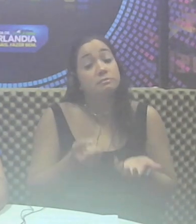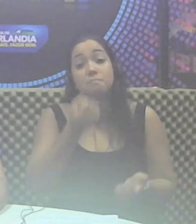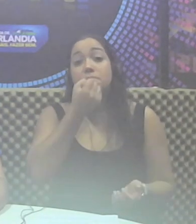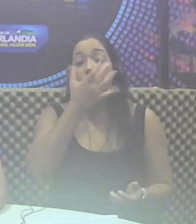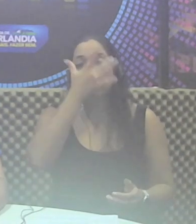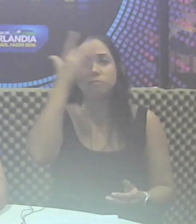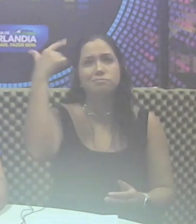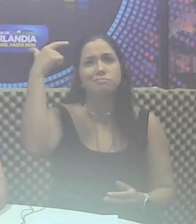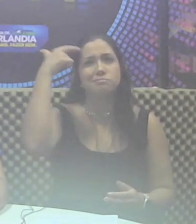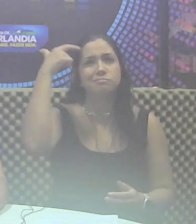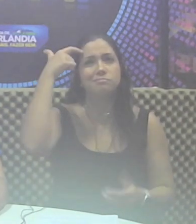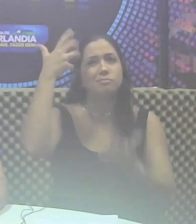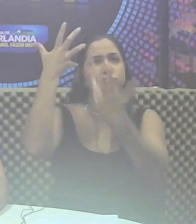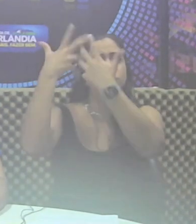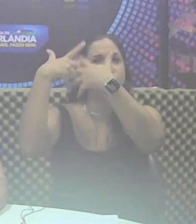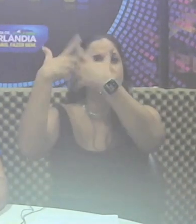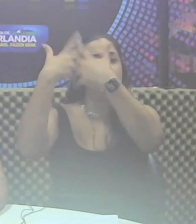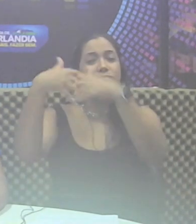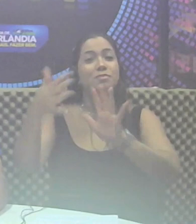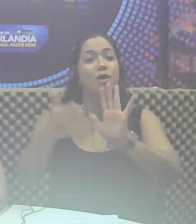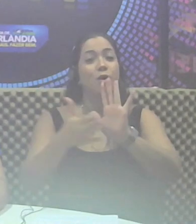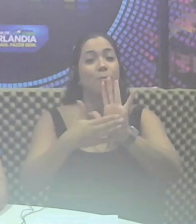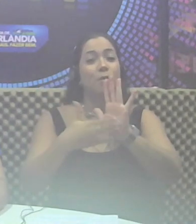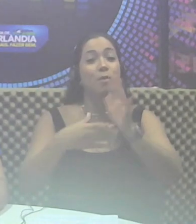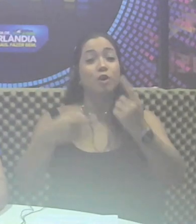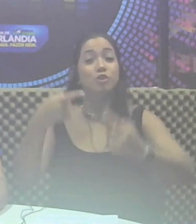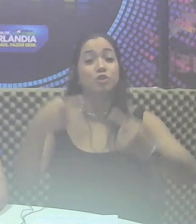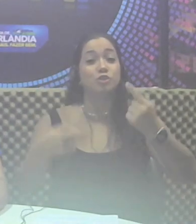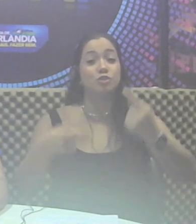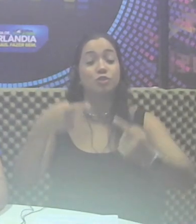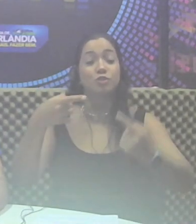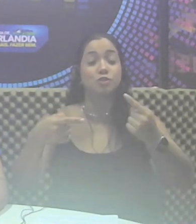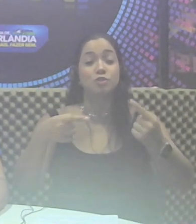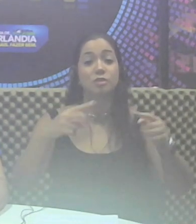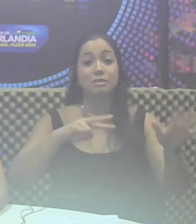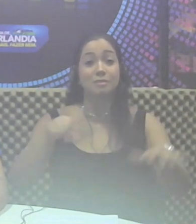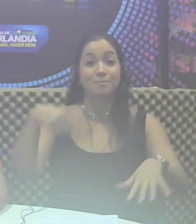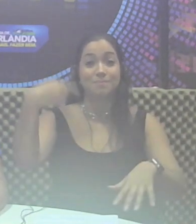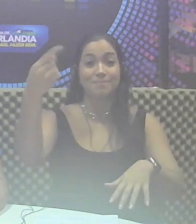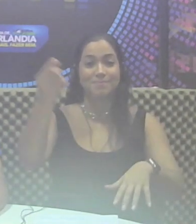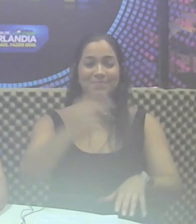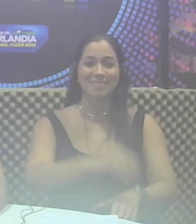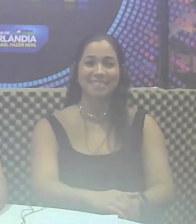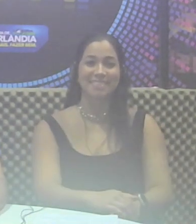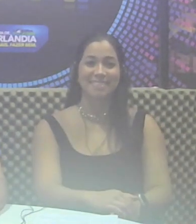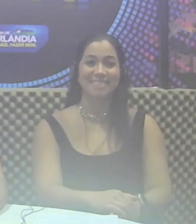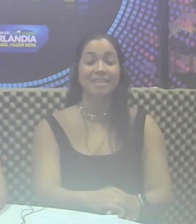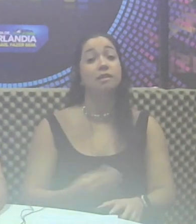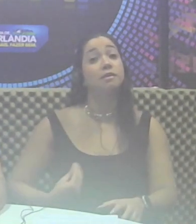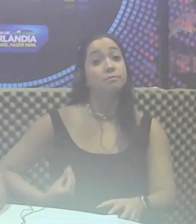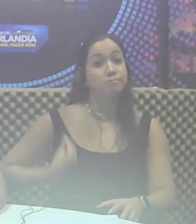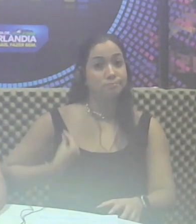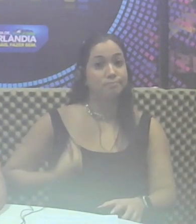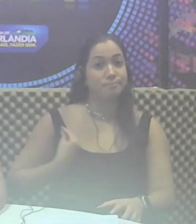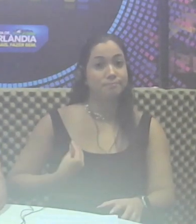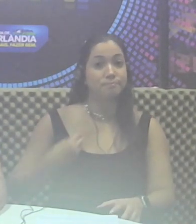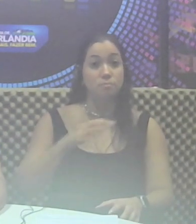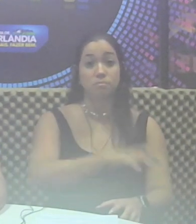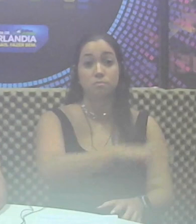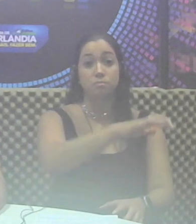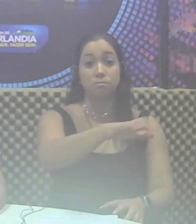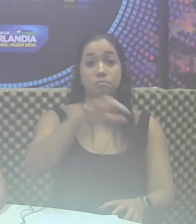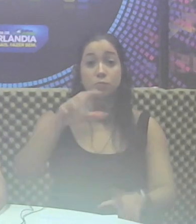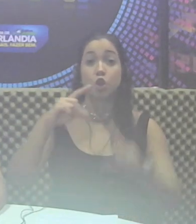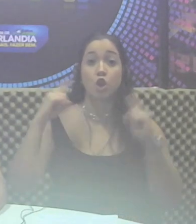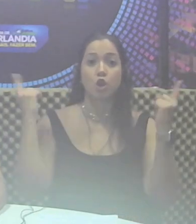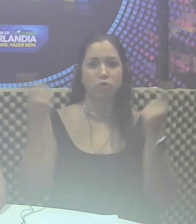já irem pensando nas propostas que vão discutir nos fóruns semana que vem. Além de participar dos fóruns regionais,